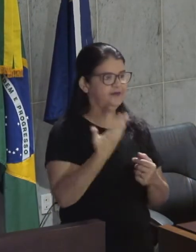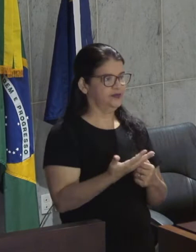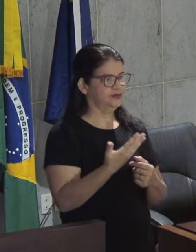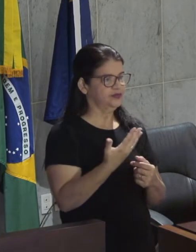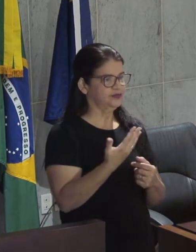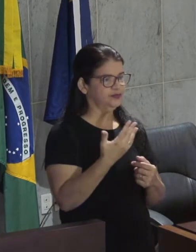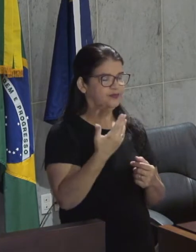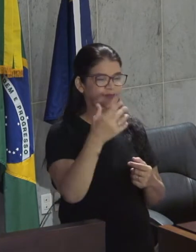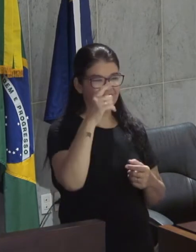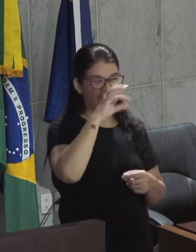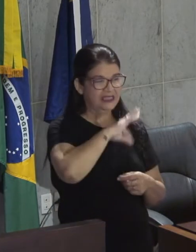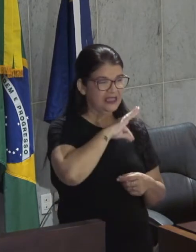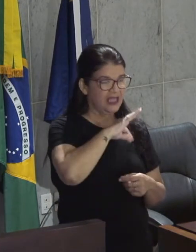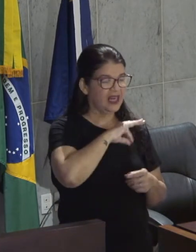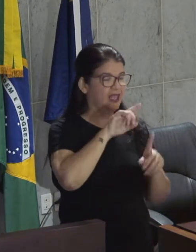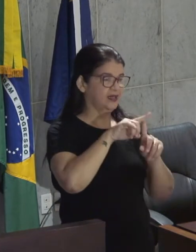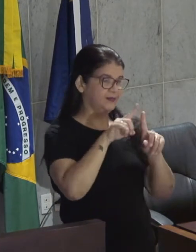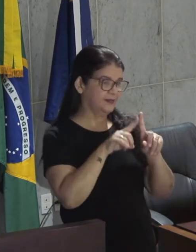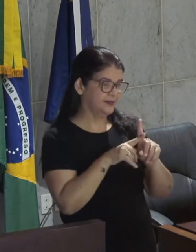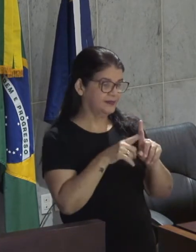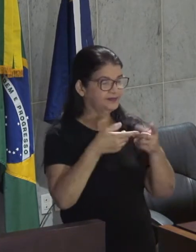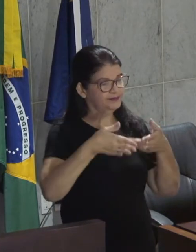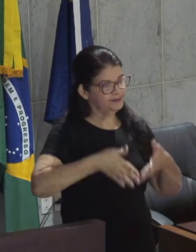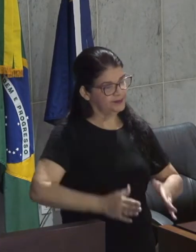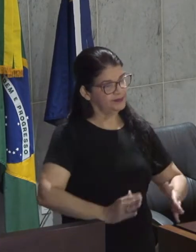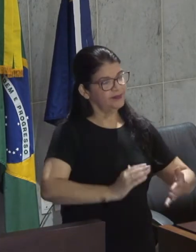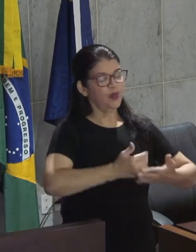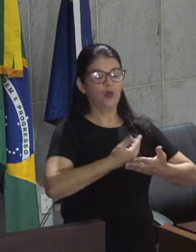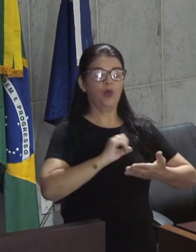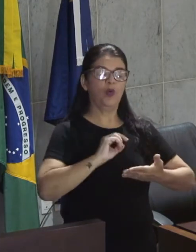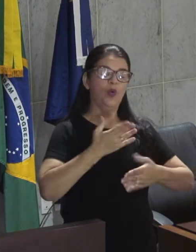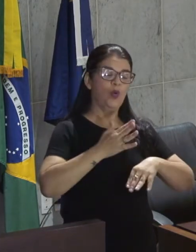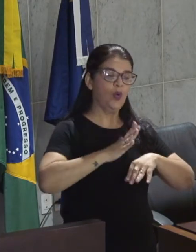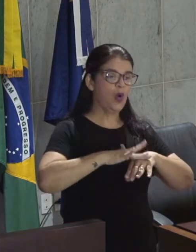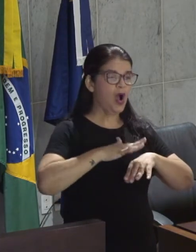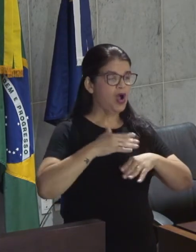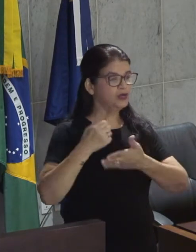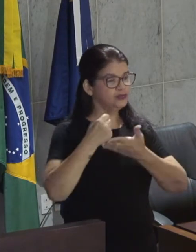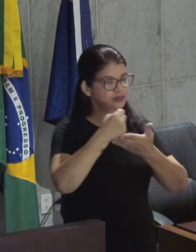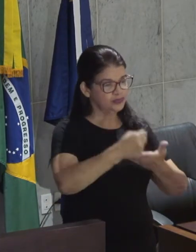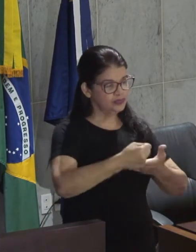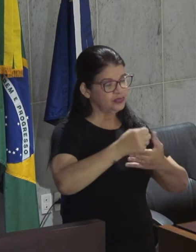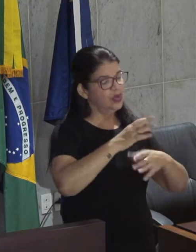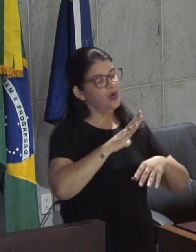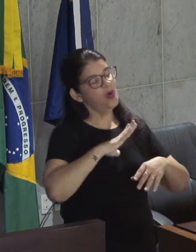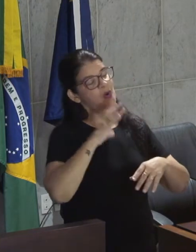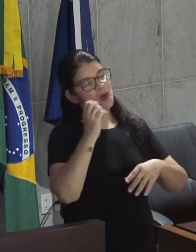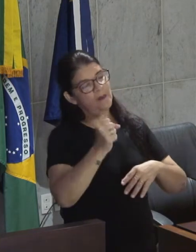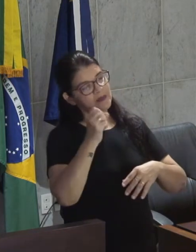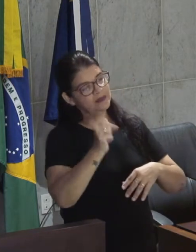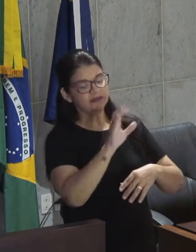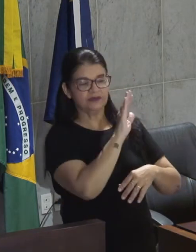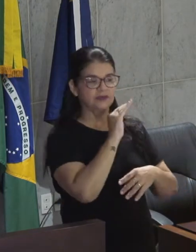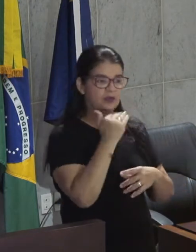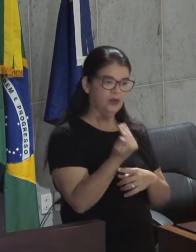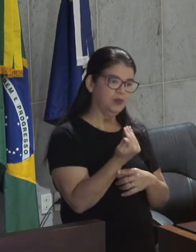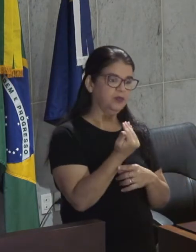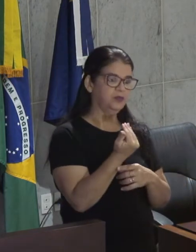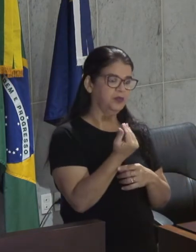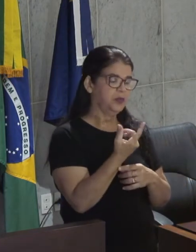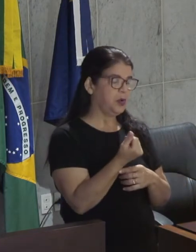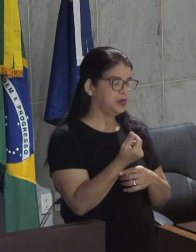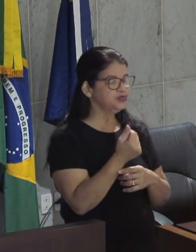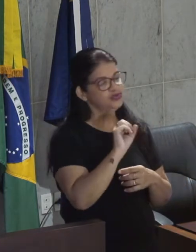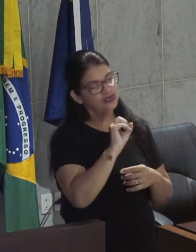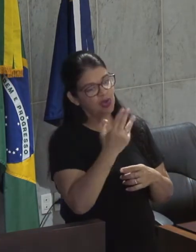de salário maternidade, ou de auxílio doença, ou de uma pensão por morte, ou simplesmente